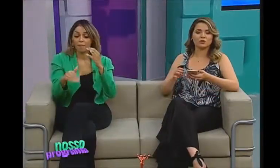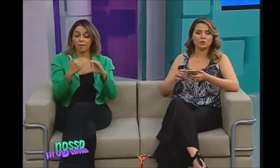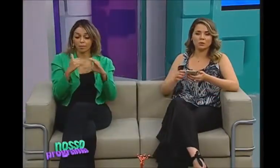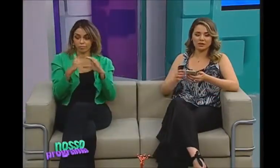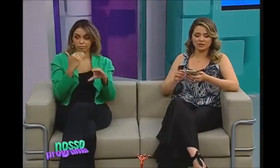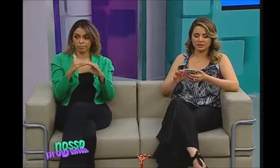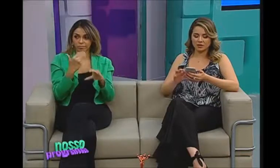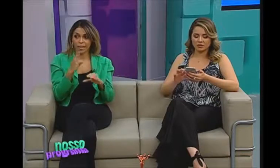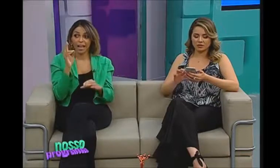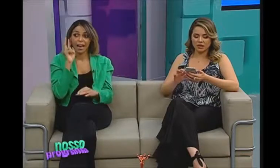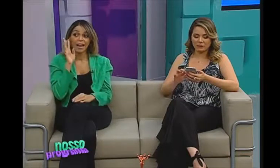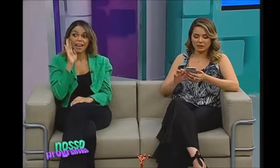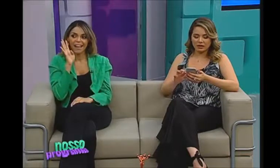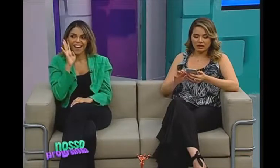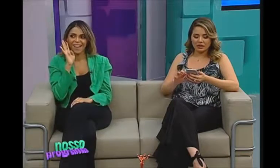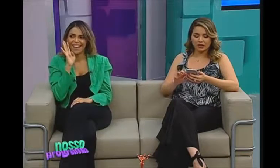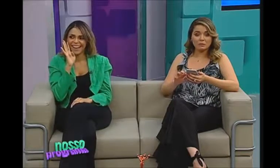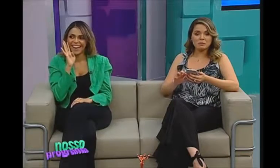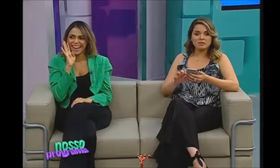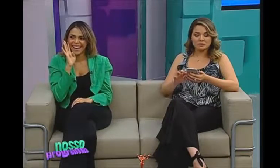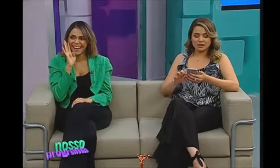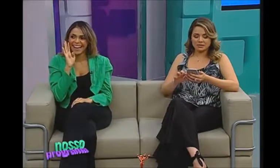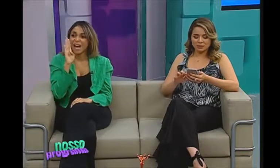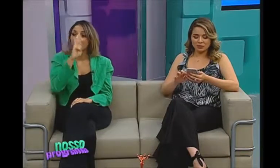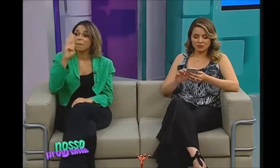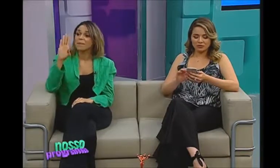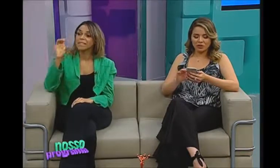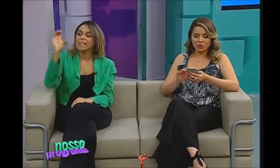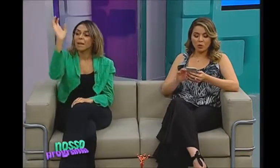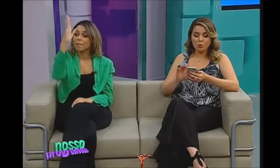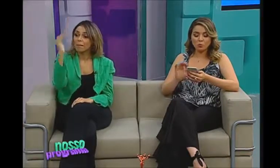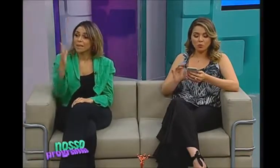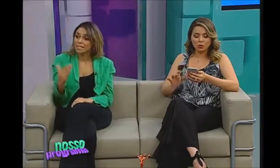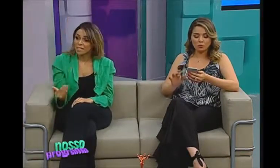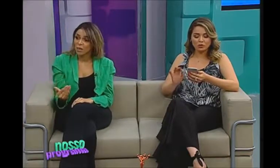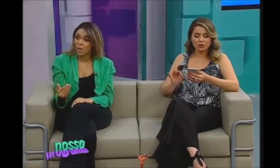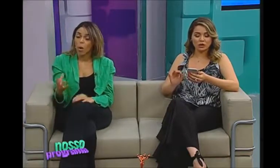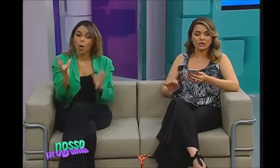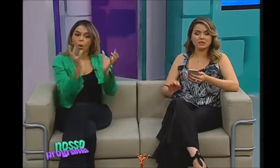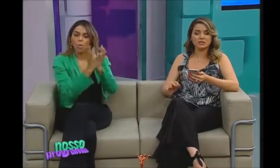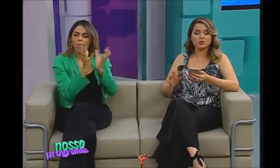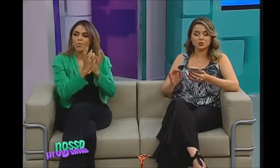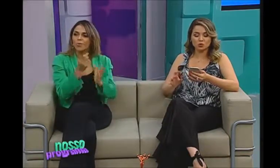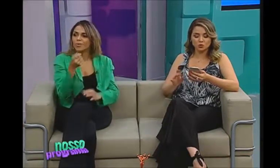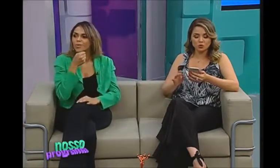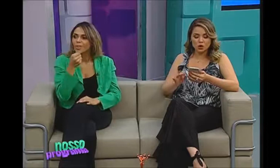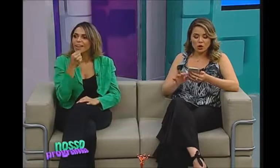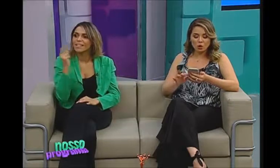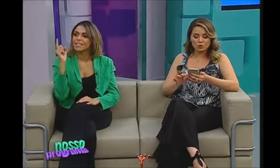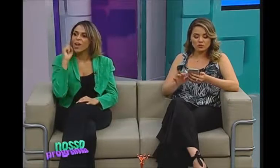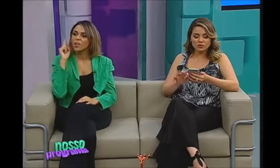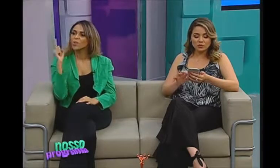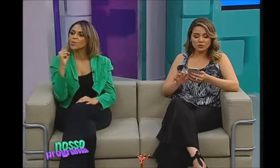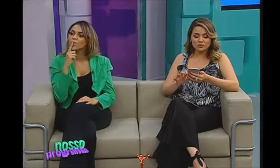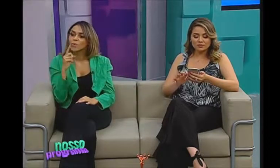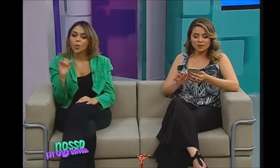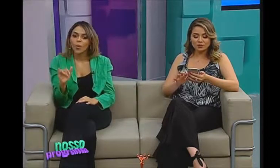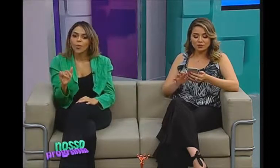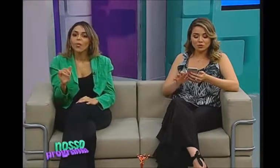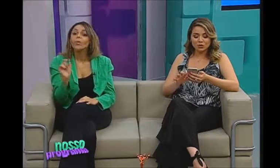super bacana que eu gostei, que é da BBC Brasil, que fala como um grupo de jornalistas surdos conseguiu lançar um dos